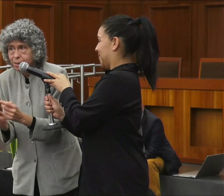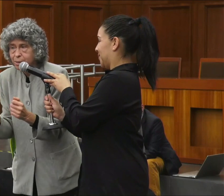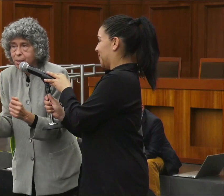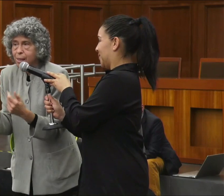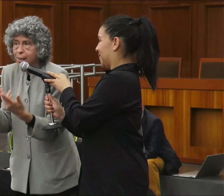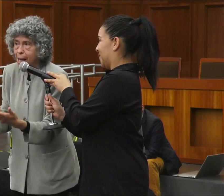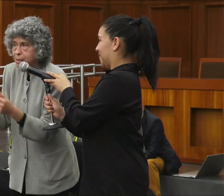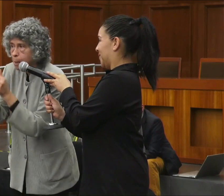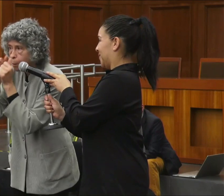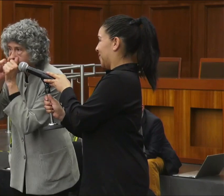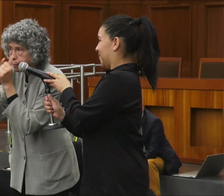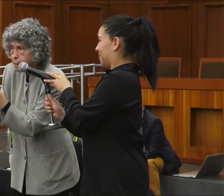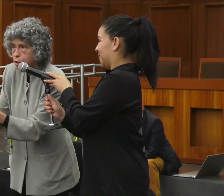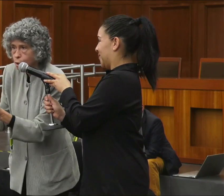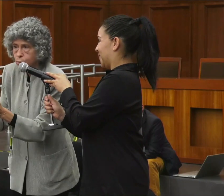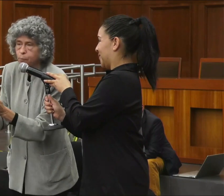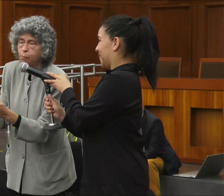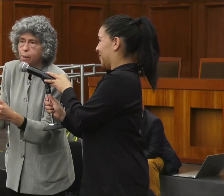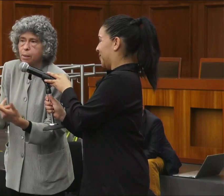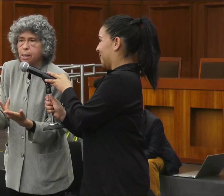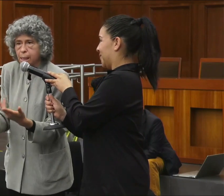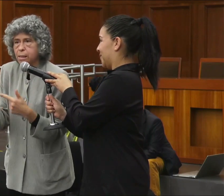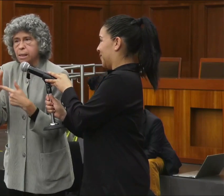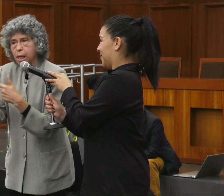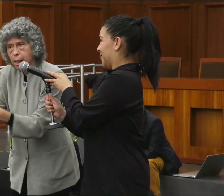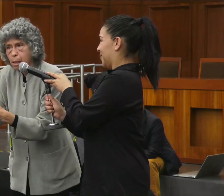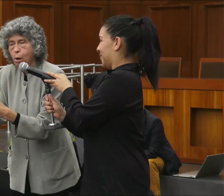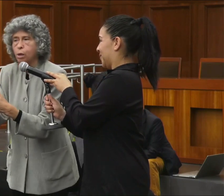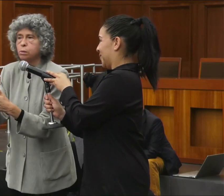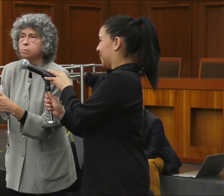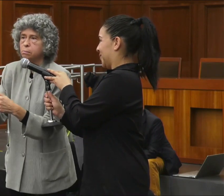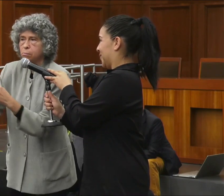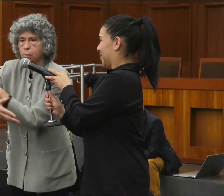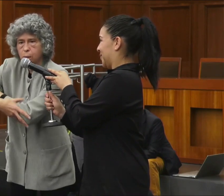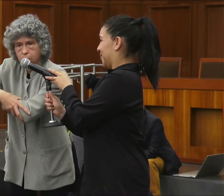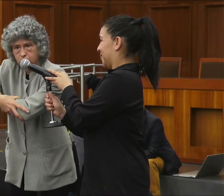paciencia, gracias por la atención. Y seguimos